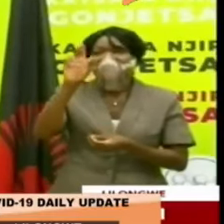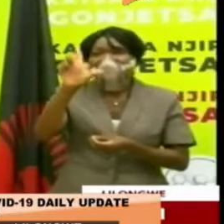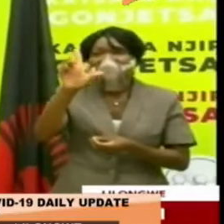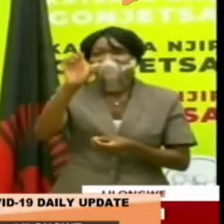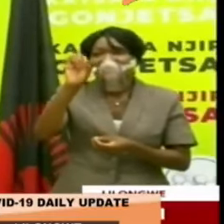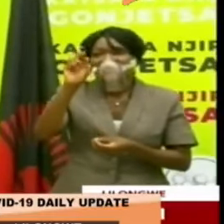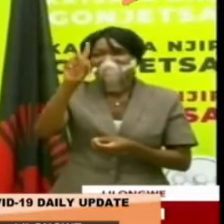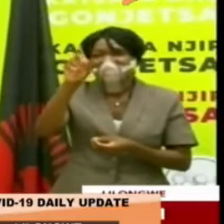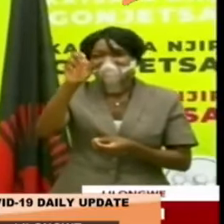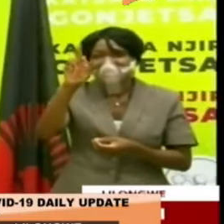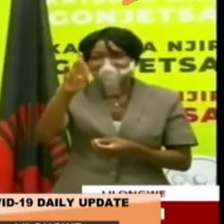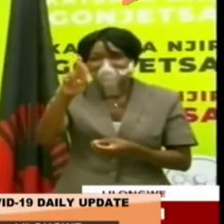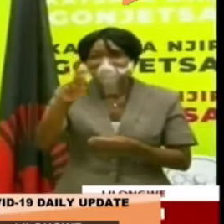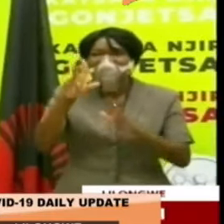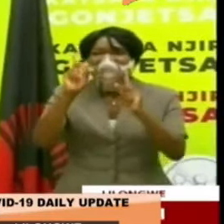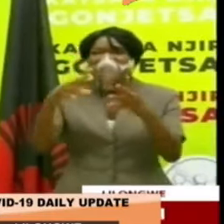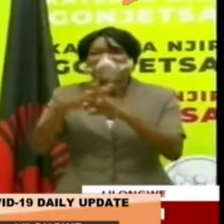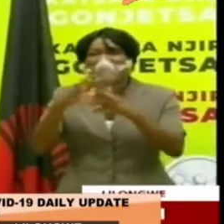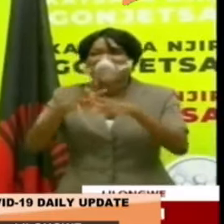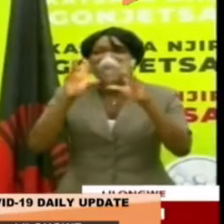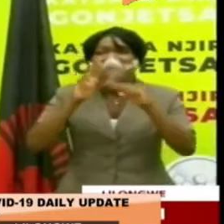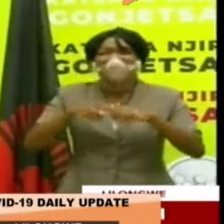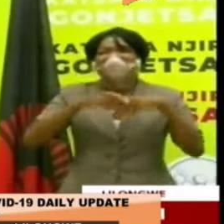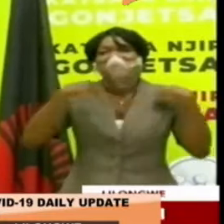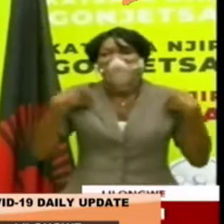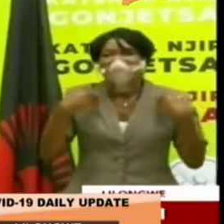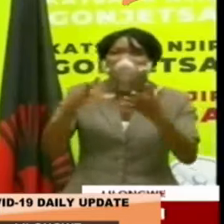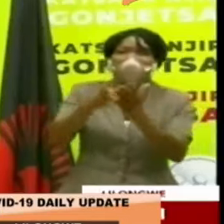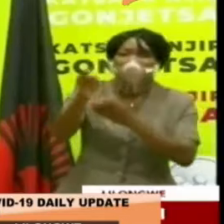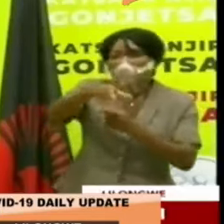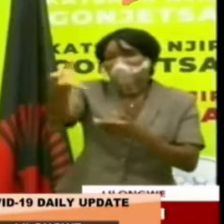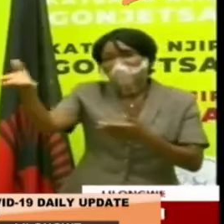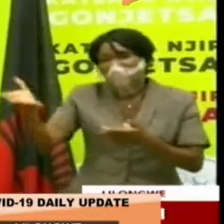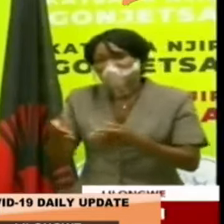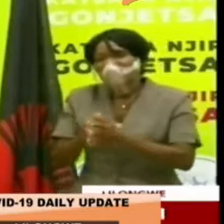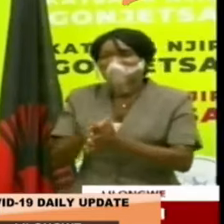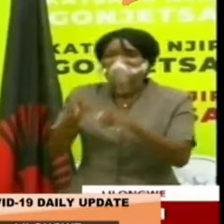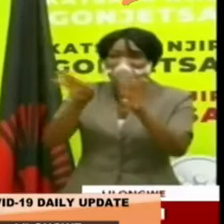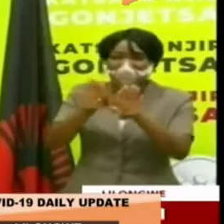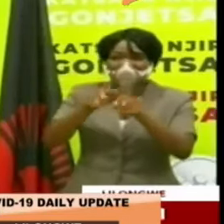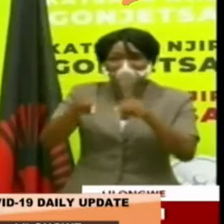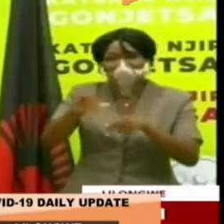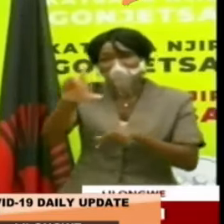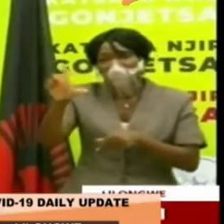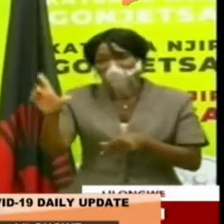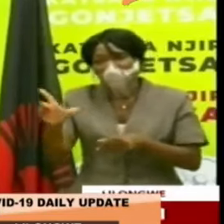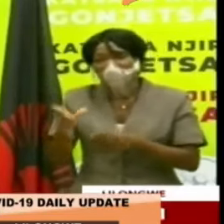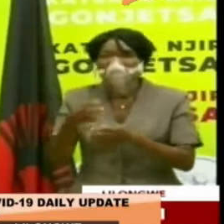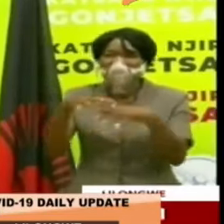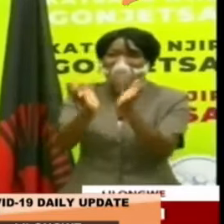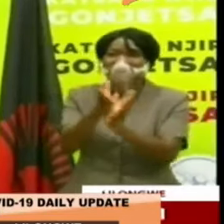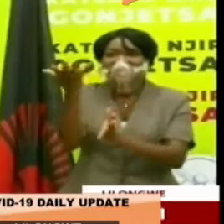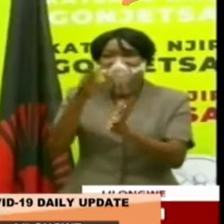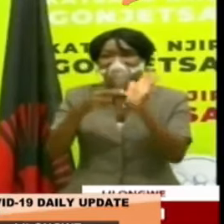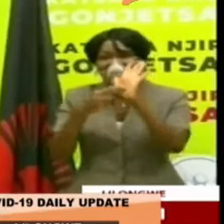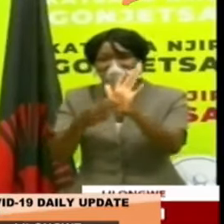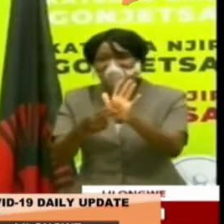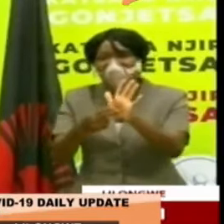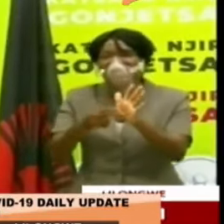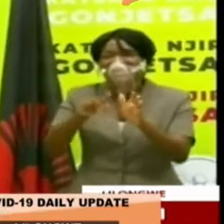komanso amalandira oxygen wina ochoka kwa fox kunoso kulilongwesa kuli kampani ina timati Oxygen Industries of